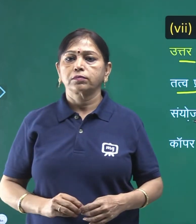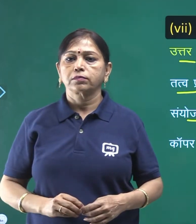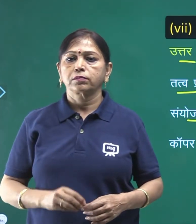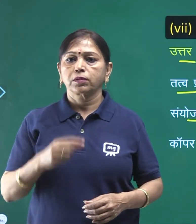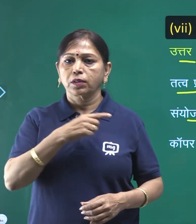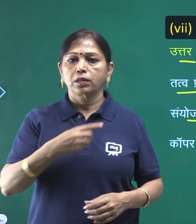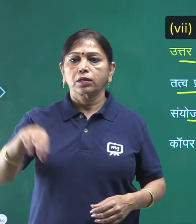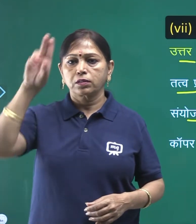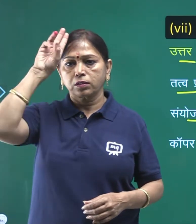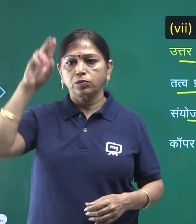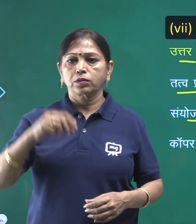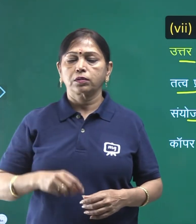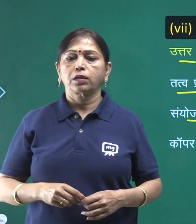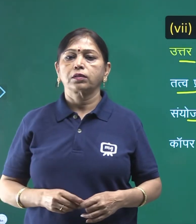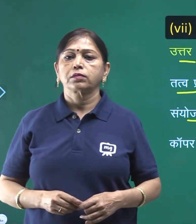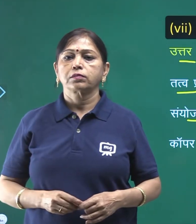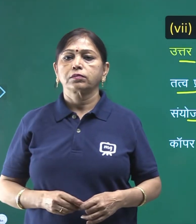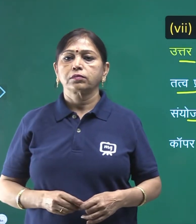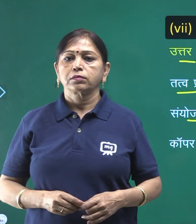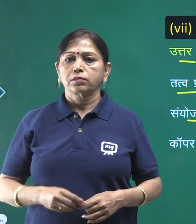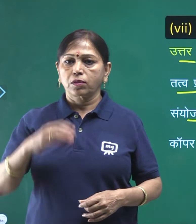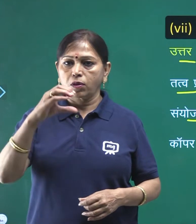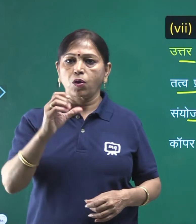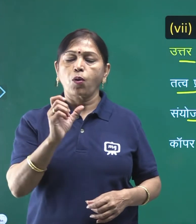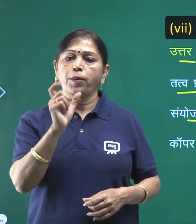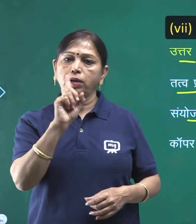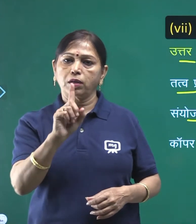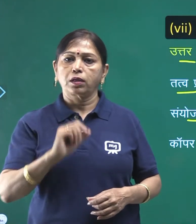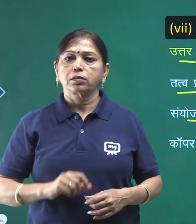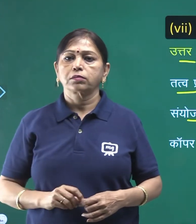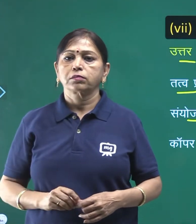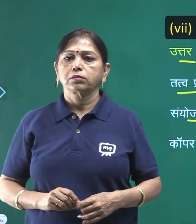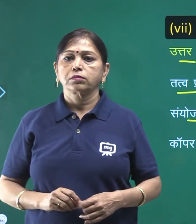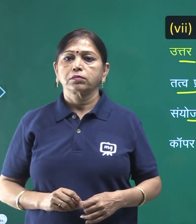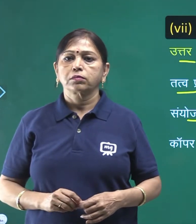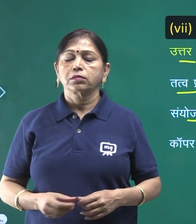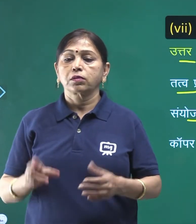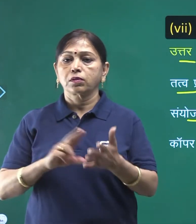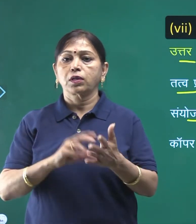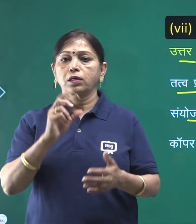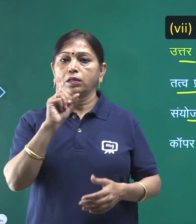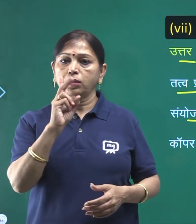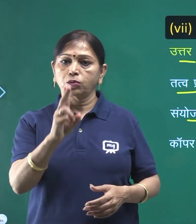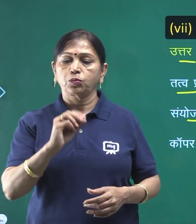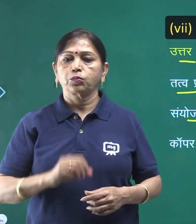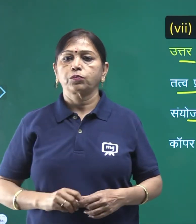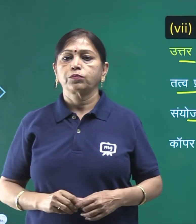इनकी संयोजकता कॉपर की 1 नाइट्रेट की 2